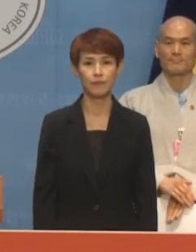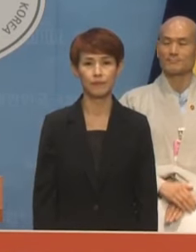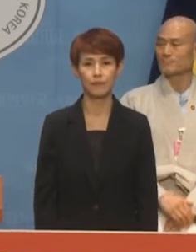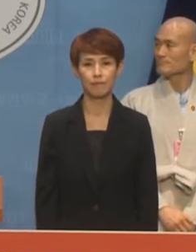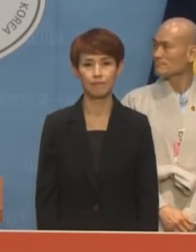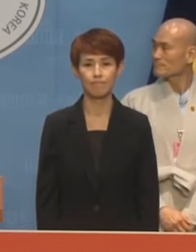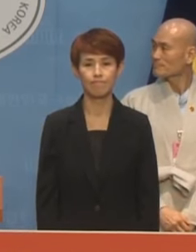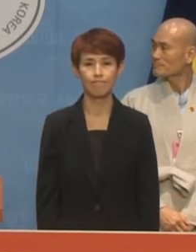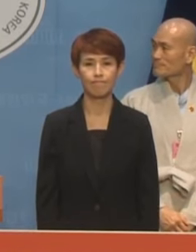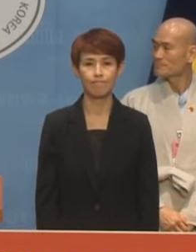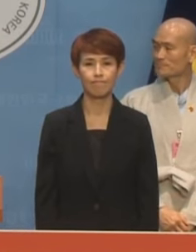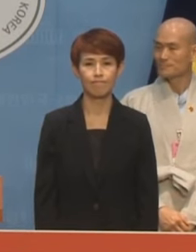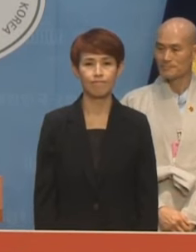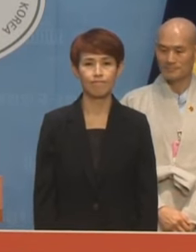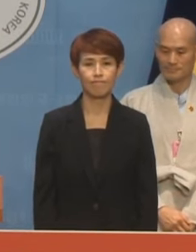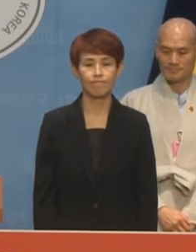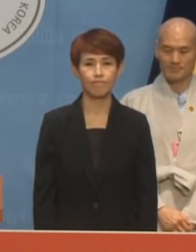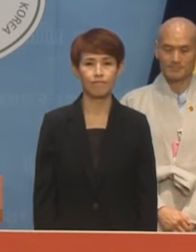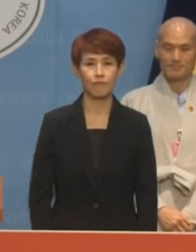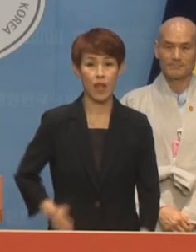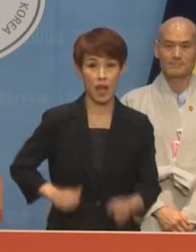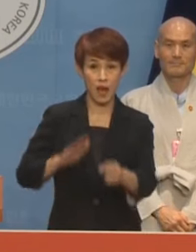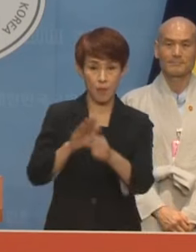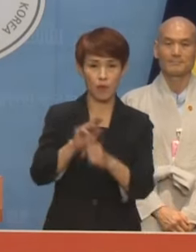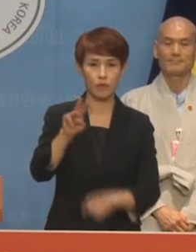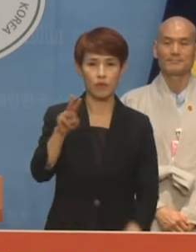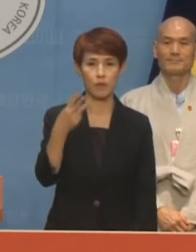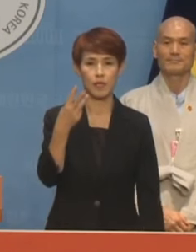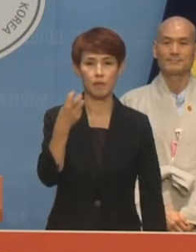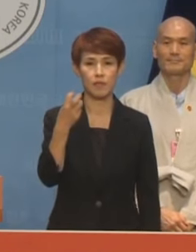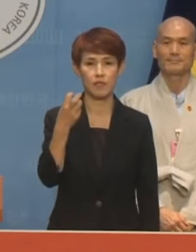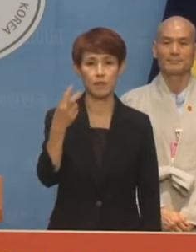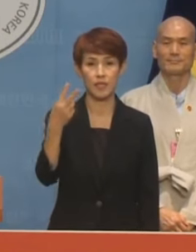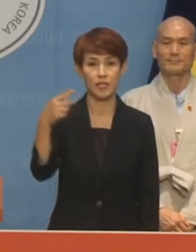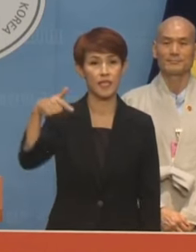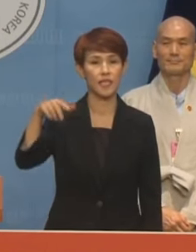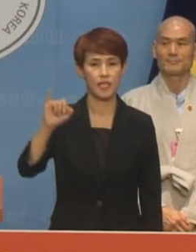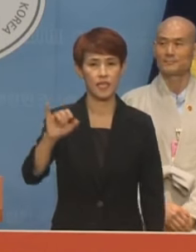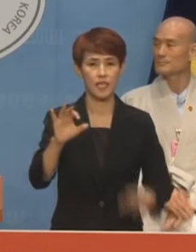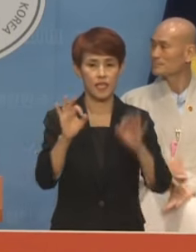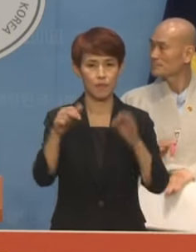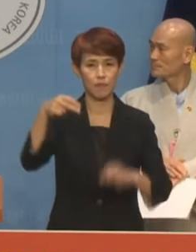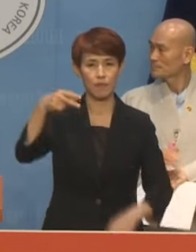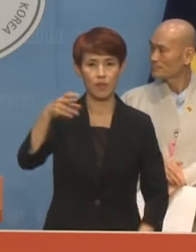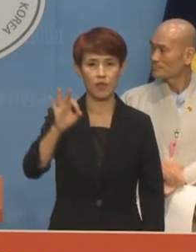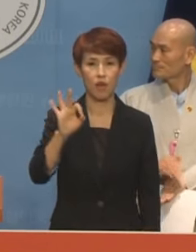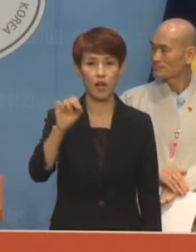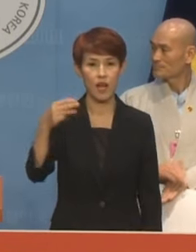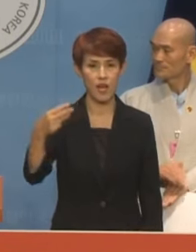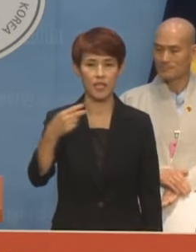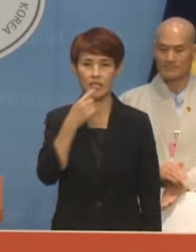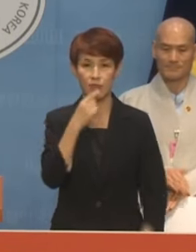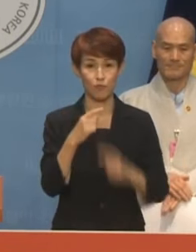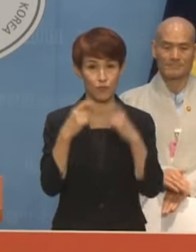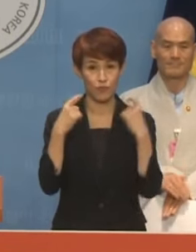그 옆에 해병 332기 김경일 신부님이십니다.